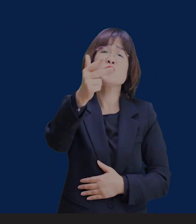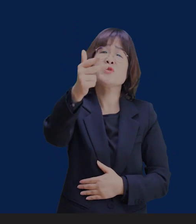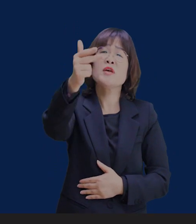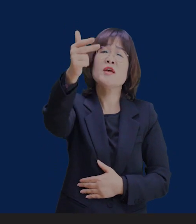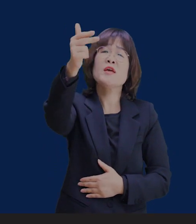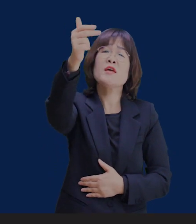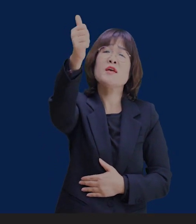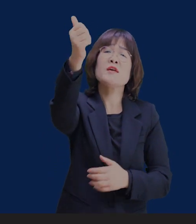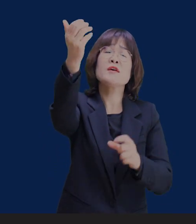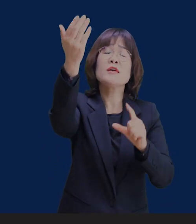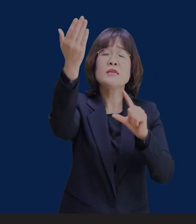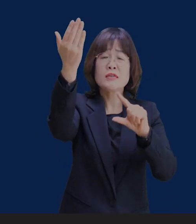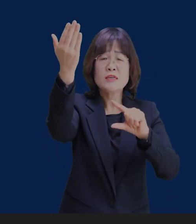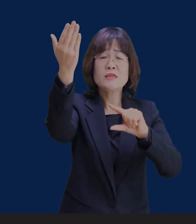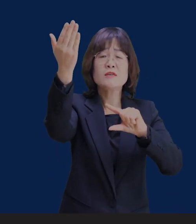영원히